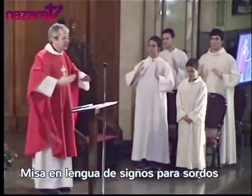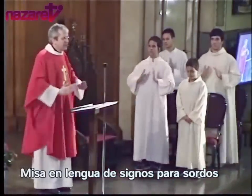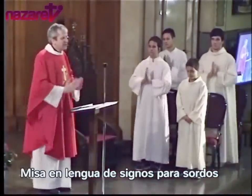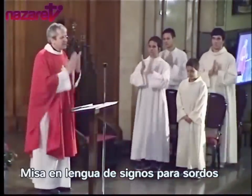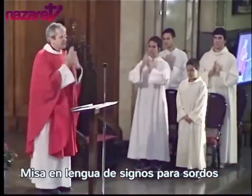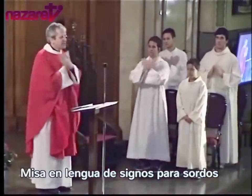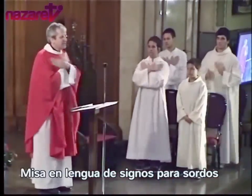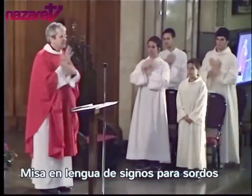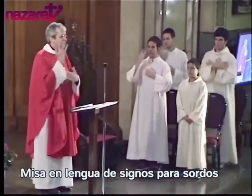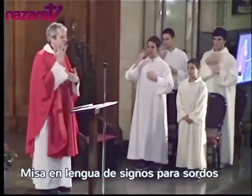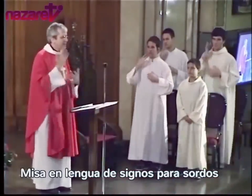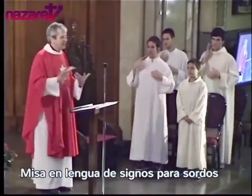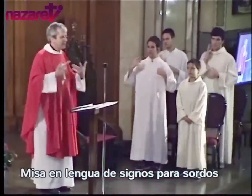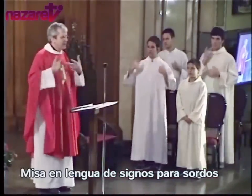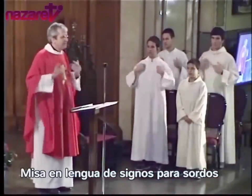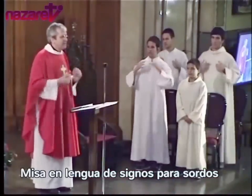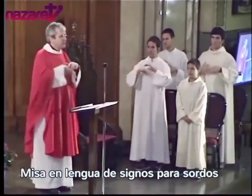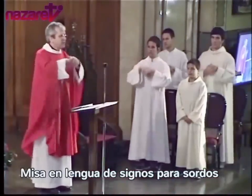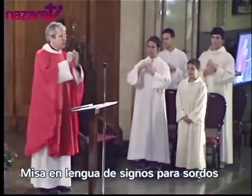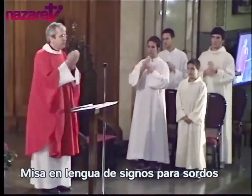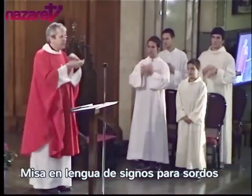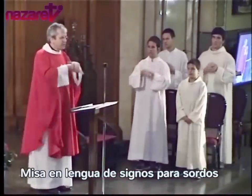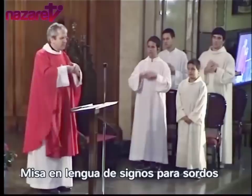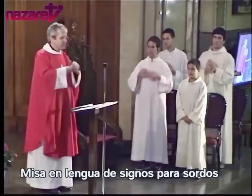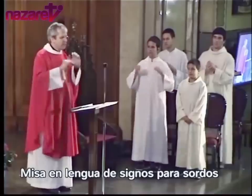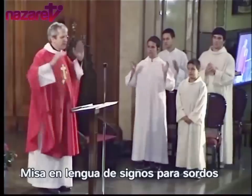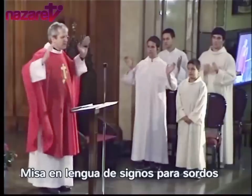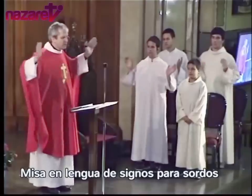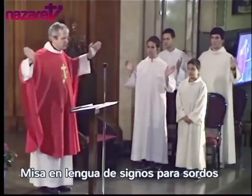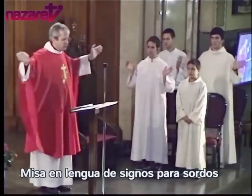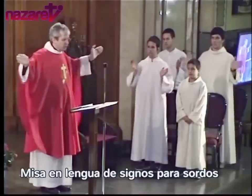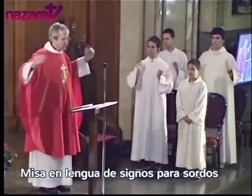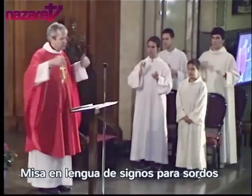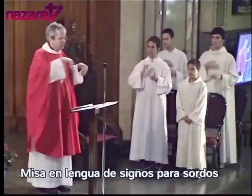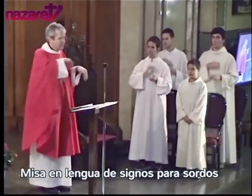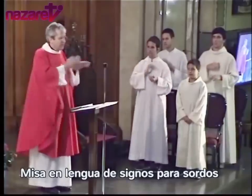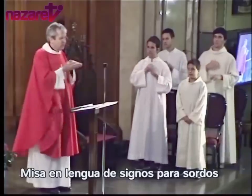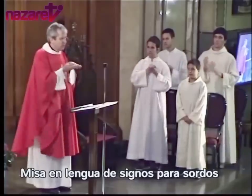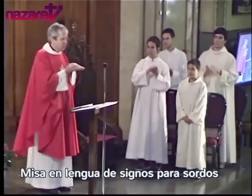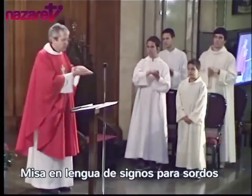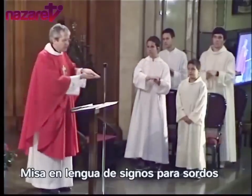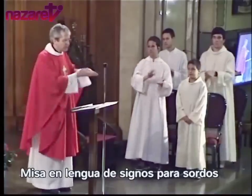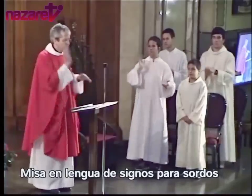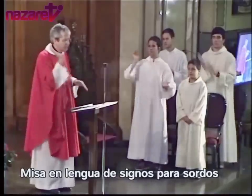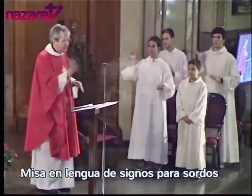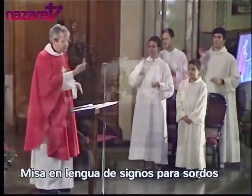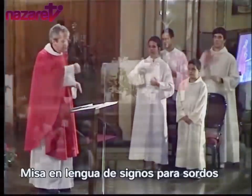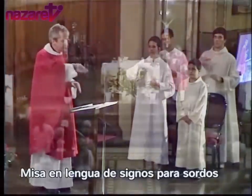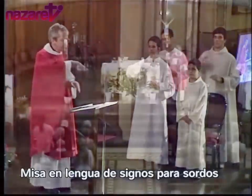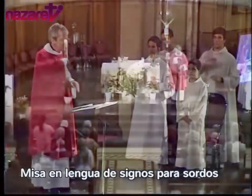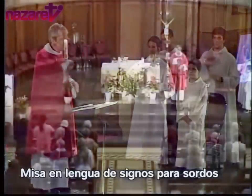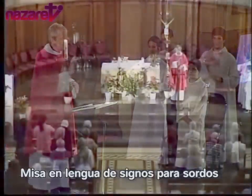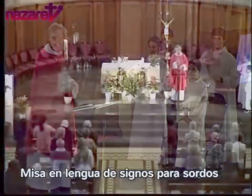Santo. Nació de Santa María Virgen, padeció bajo el poder de Poncio Pilato, fue crucificado, muerto y